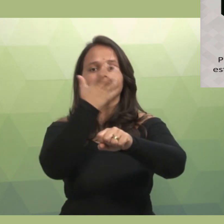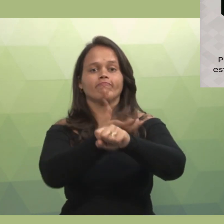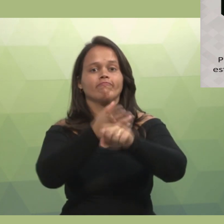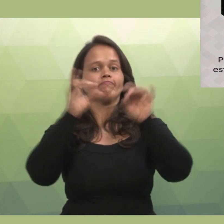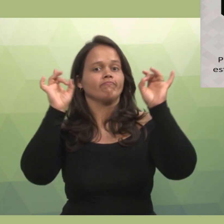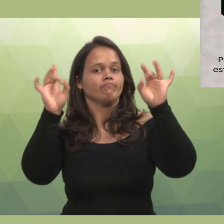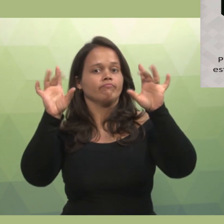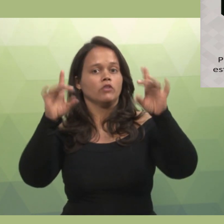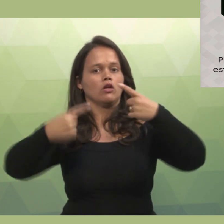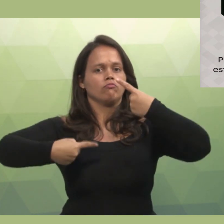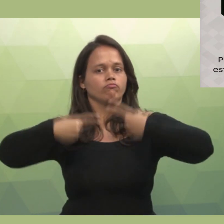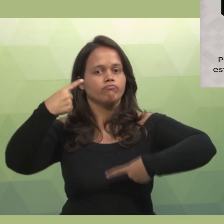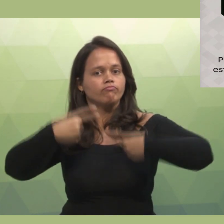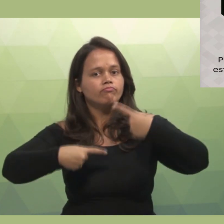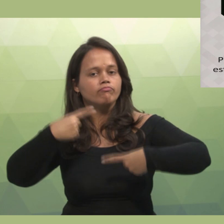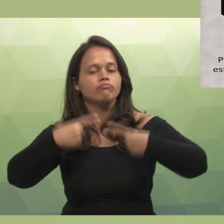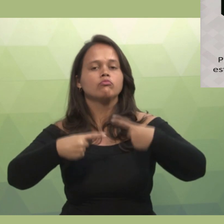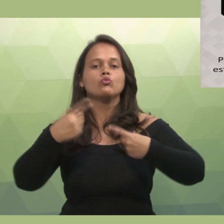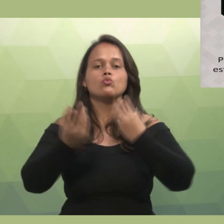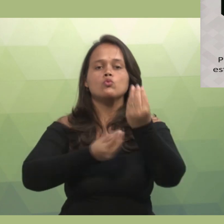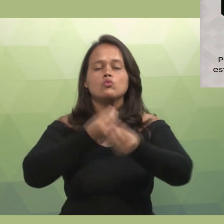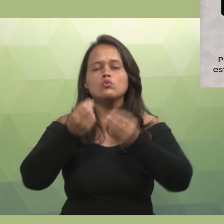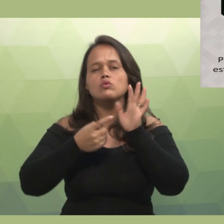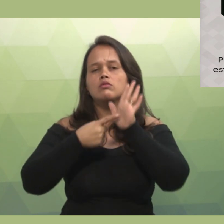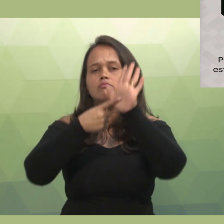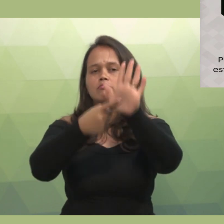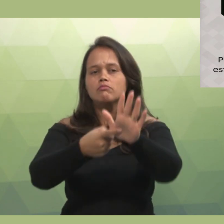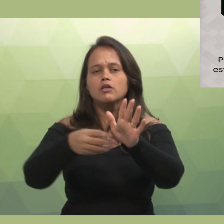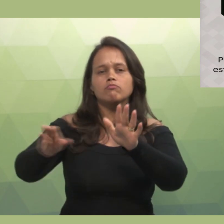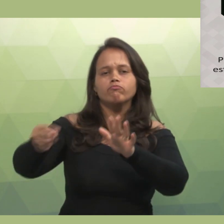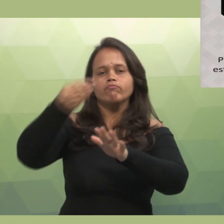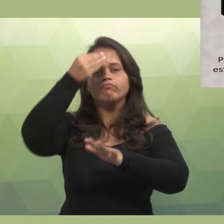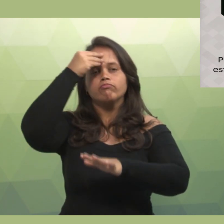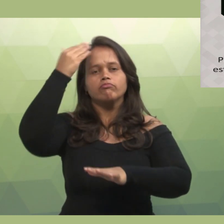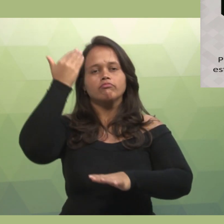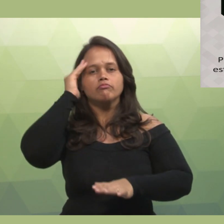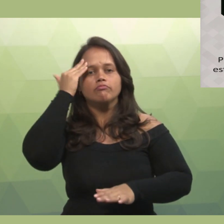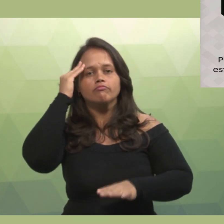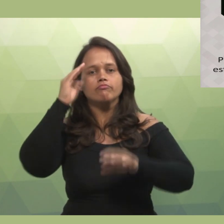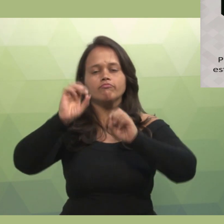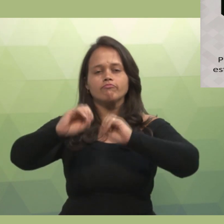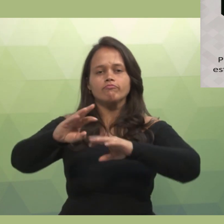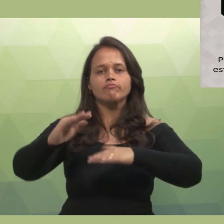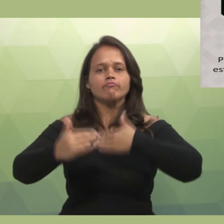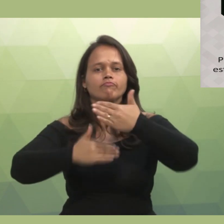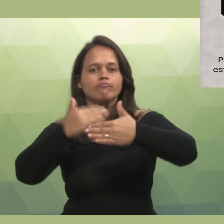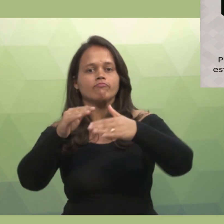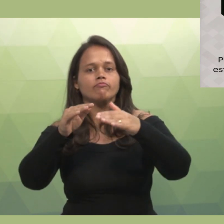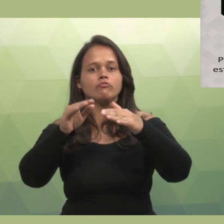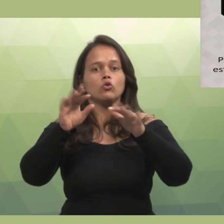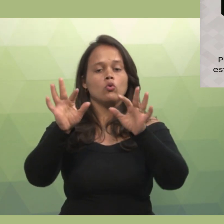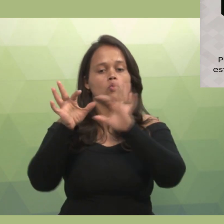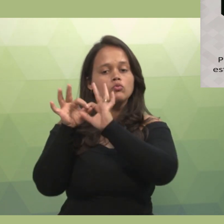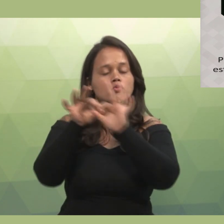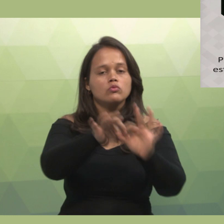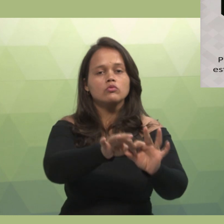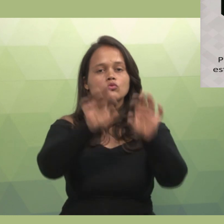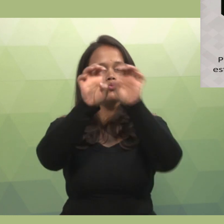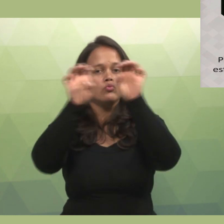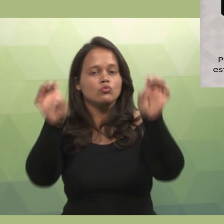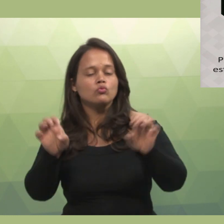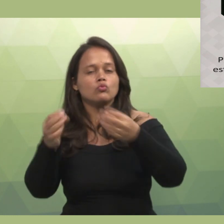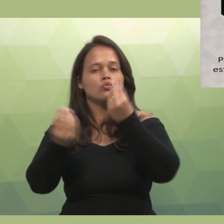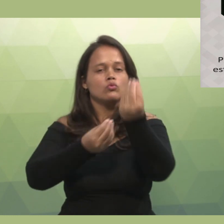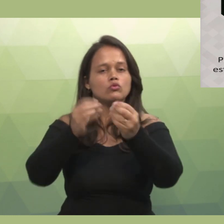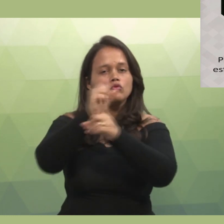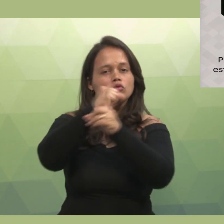de debate acerca da compreensão da educação no contexto da tessitura social produtiva, no contexto da